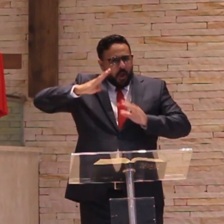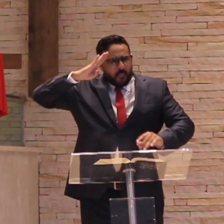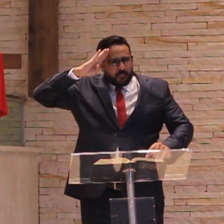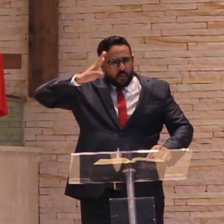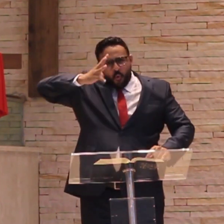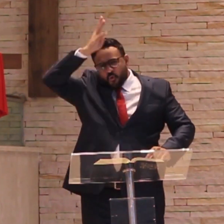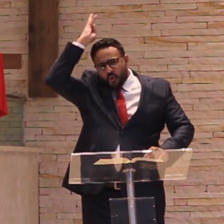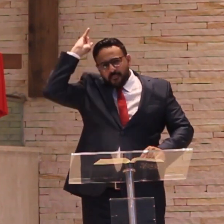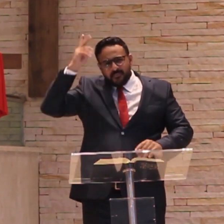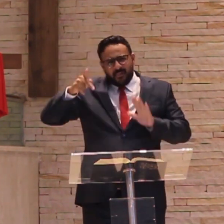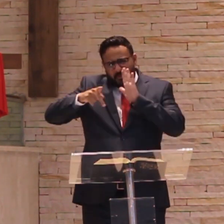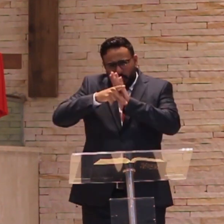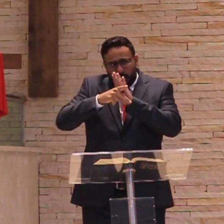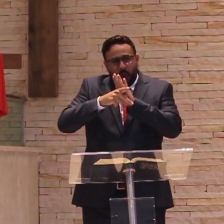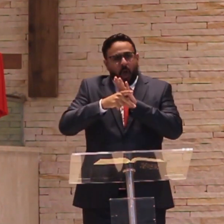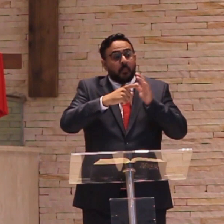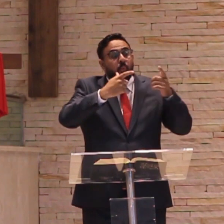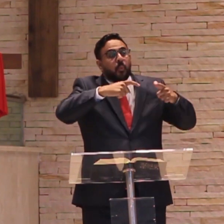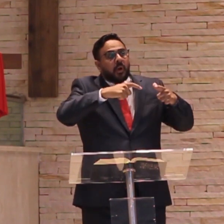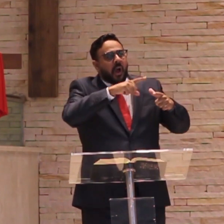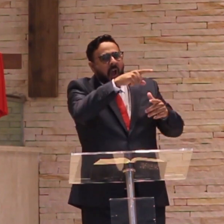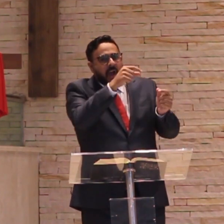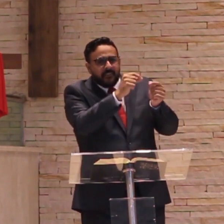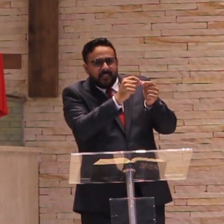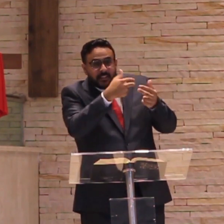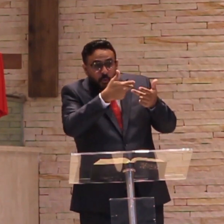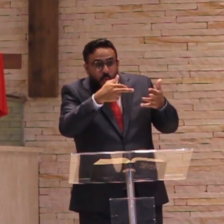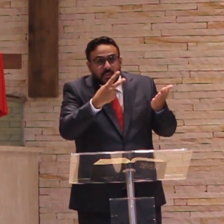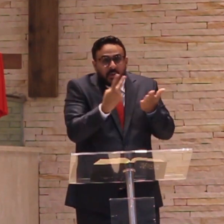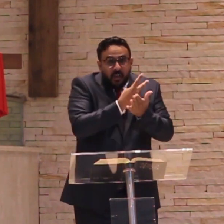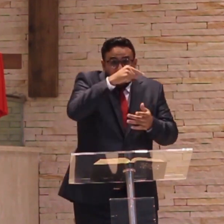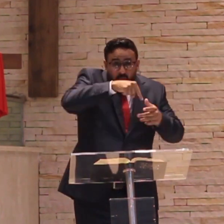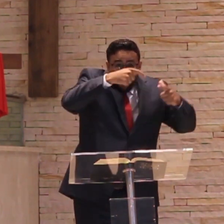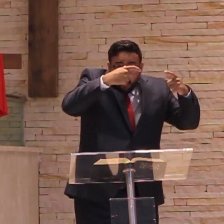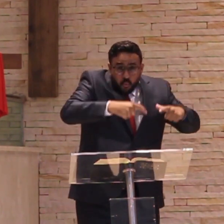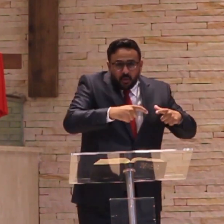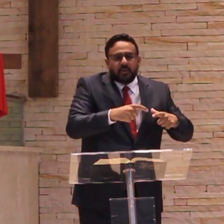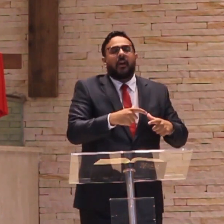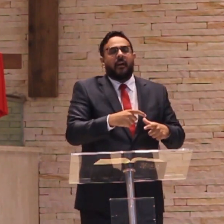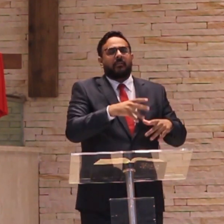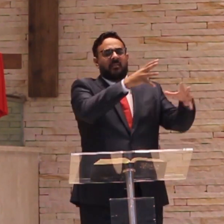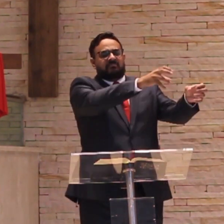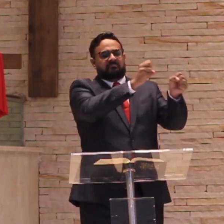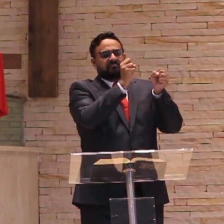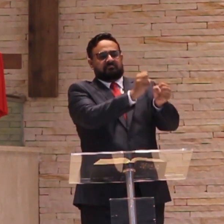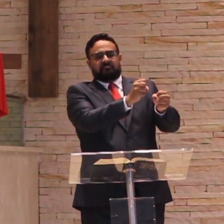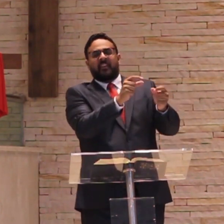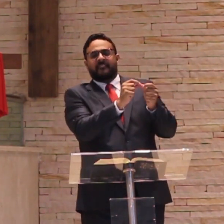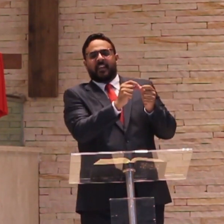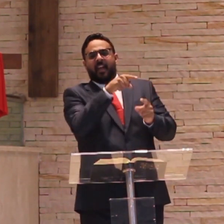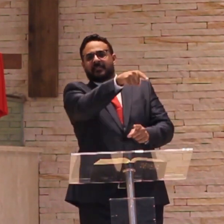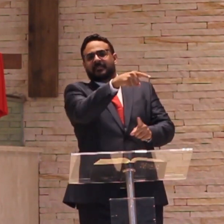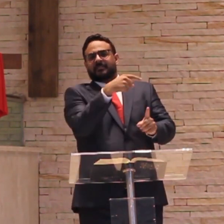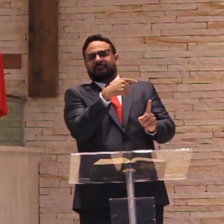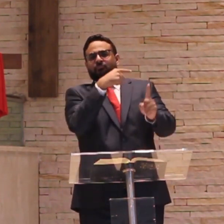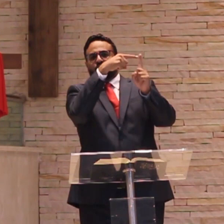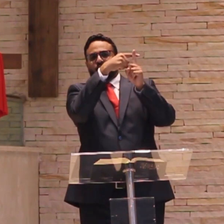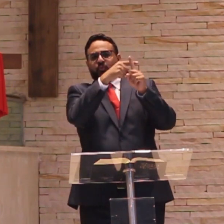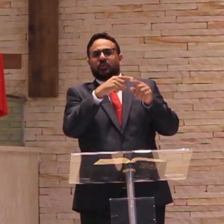de outra localidade que não faziam parte do Império Romano. E aquilo então que aconteceu com